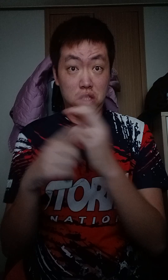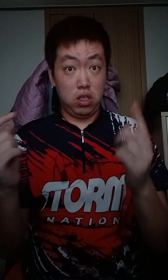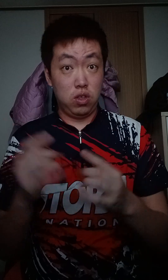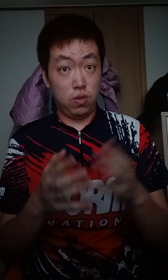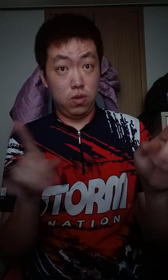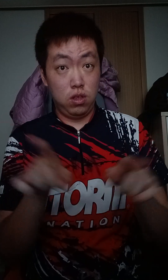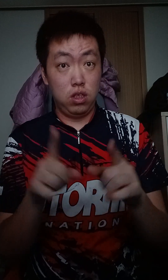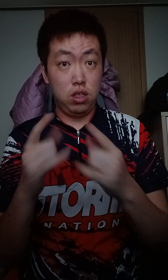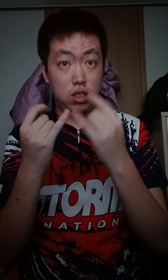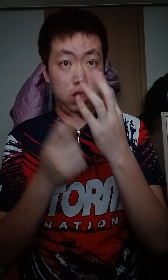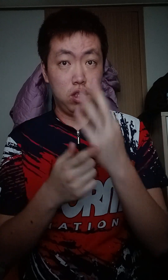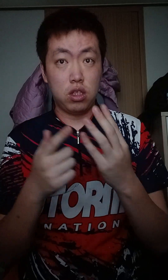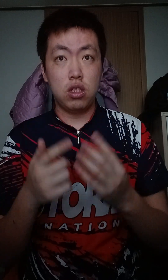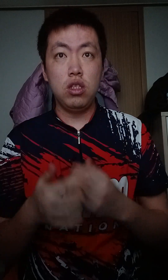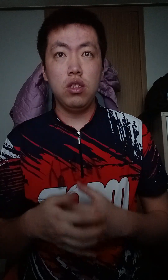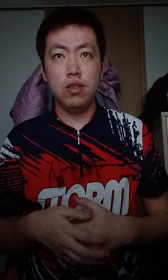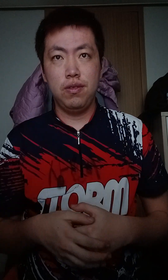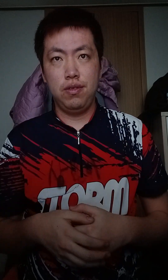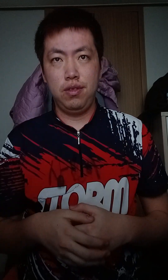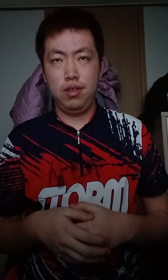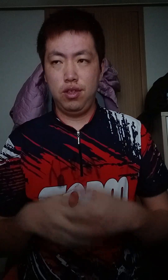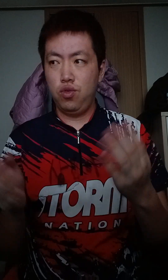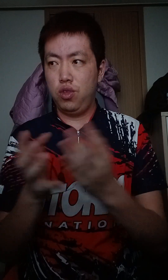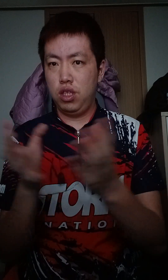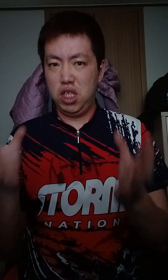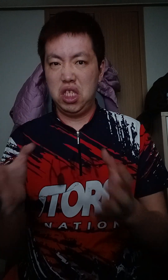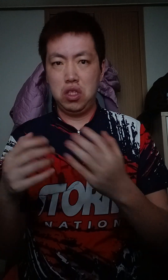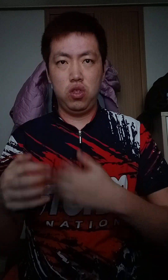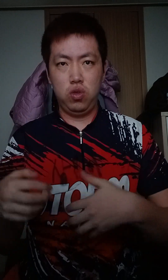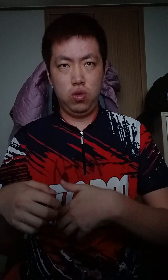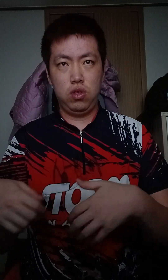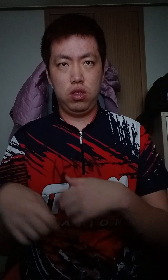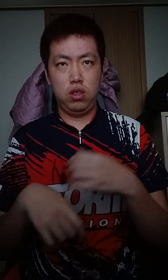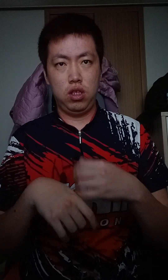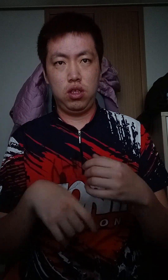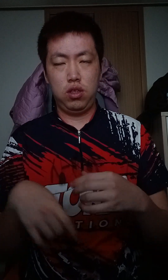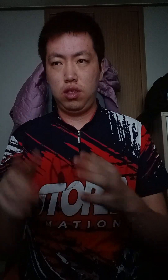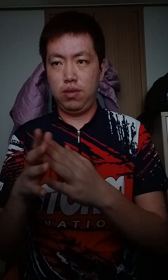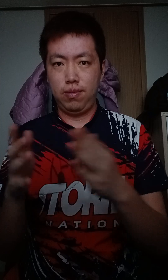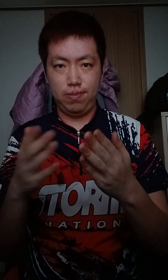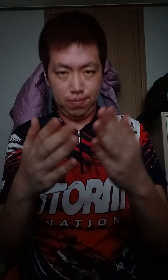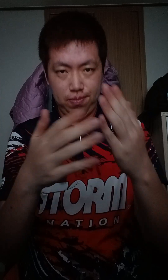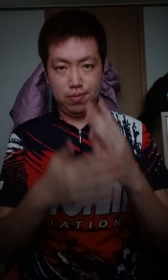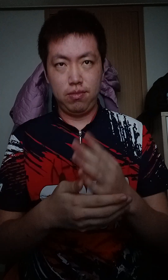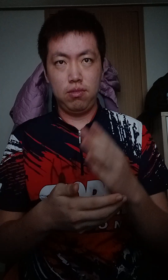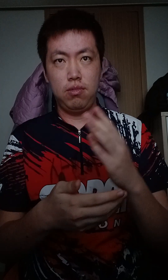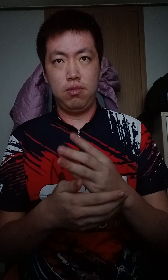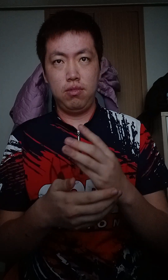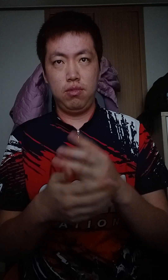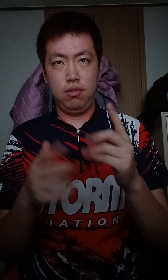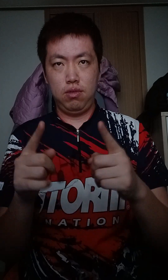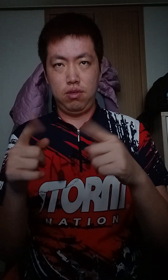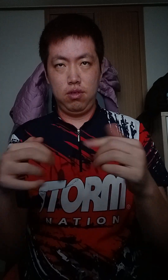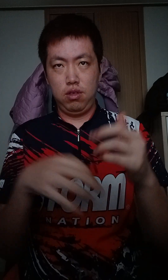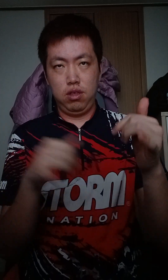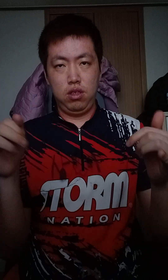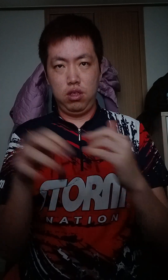같이 해줄 수가 있는데 장애인 화장실을 일반 화장실로 개조하는 곳입니다. 이렇게 사람 한 명이 들어가면 한 칸이 꽉